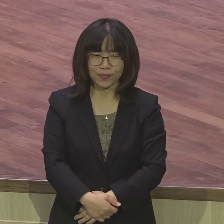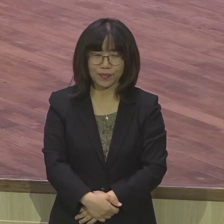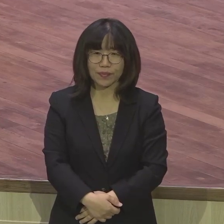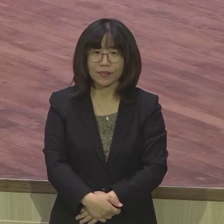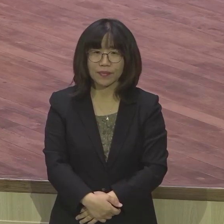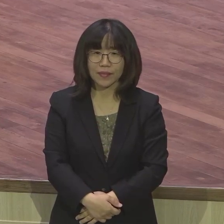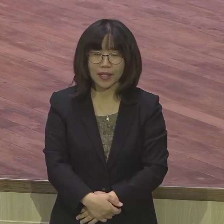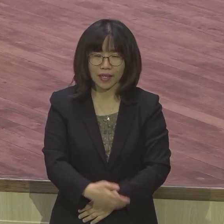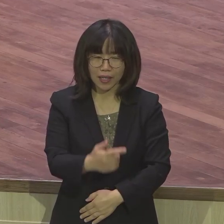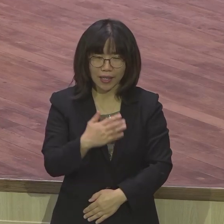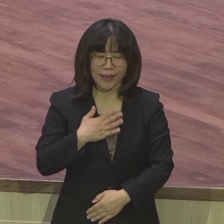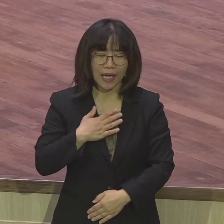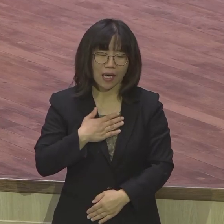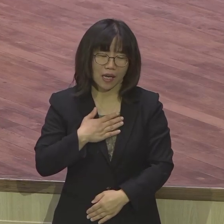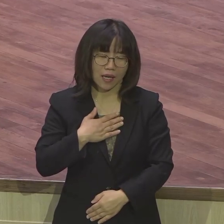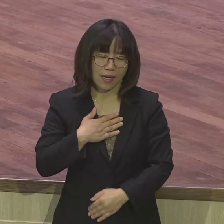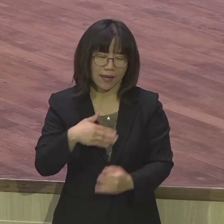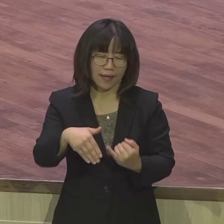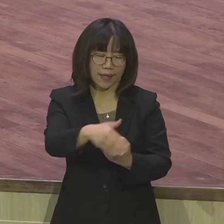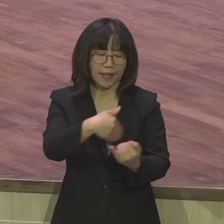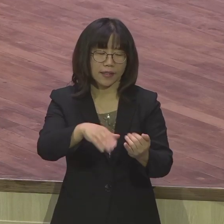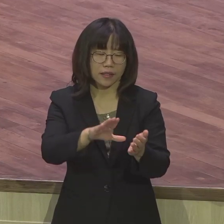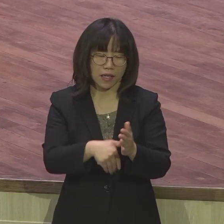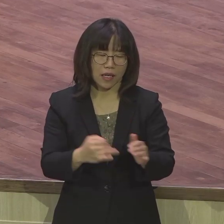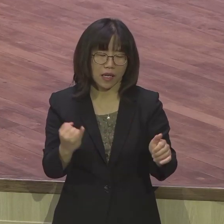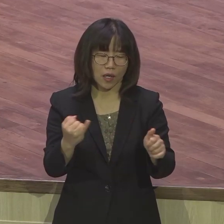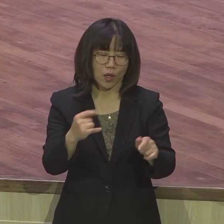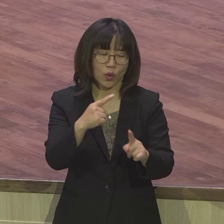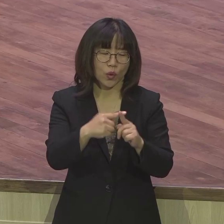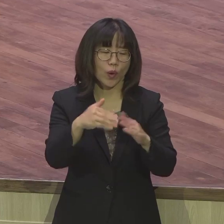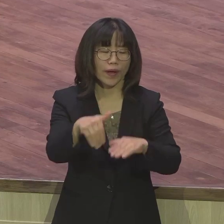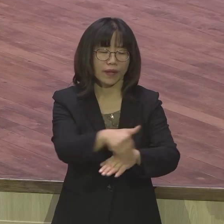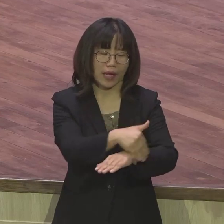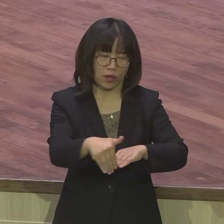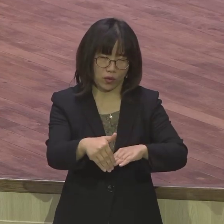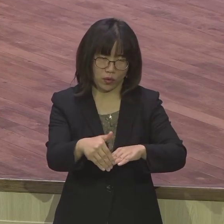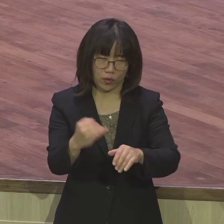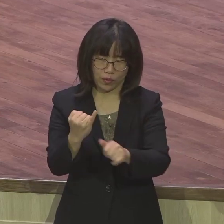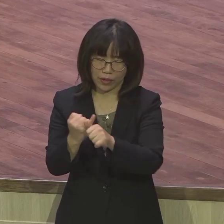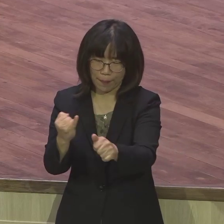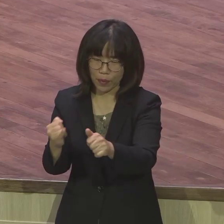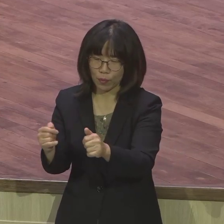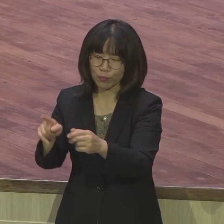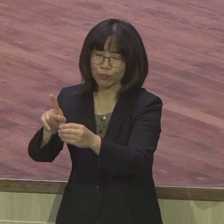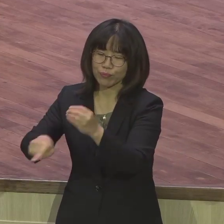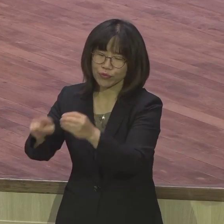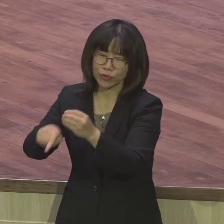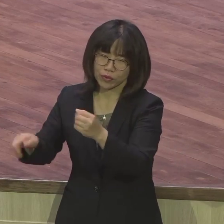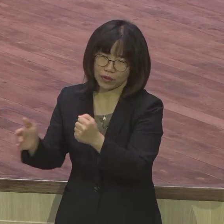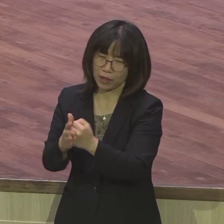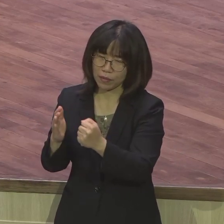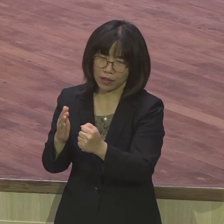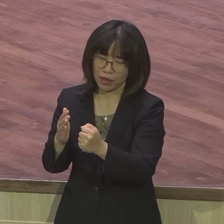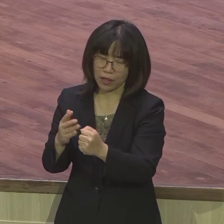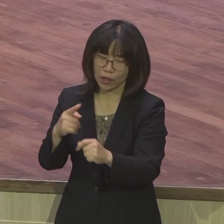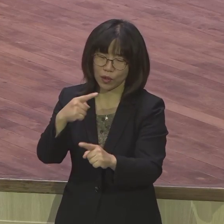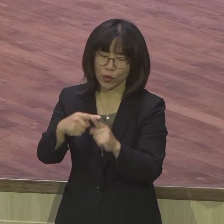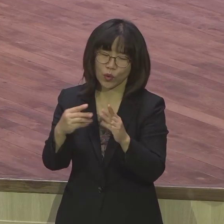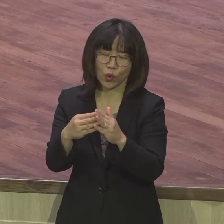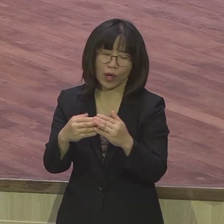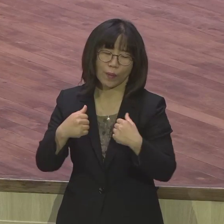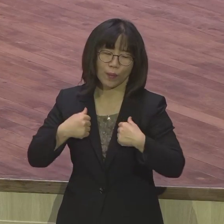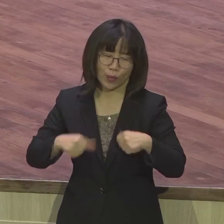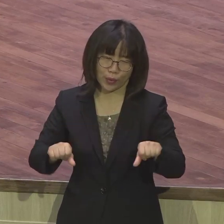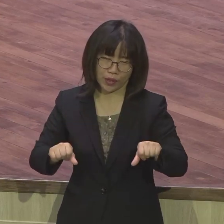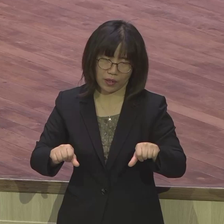아가씨 때까지 교회 다녔는데 결혼하고 남편 쪽이 전부 불교라 시어머니가 불교라 저도 교회